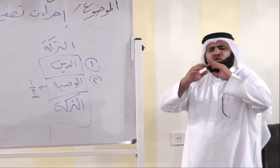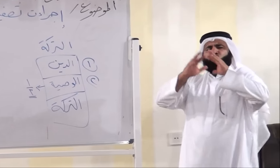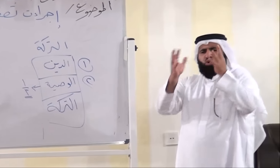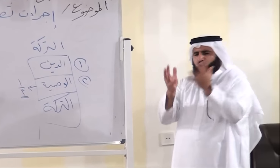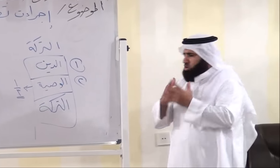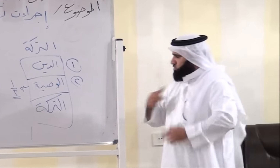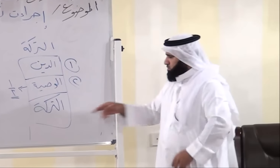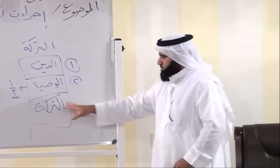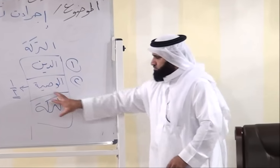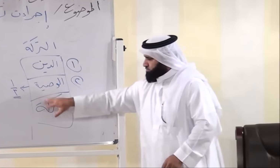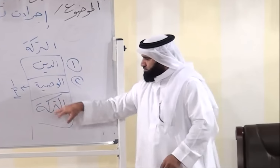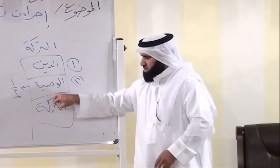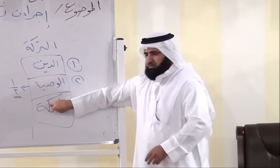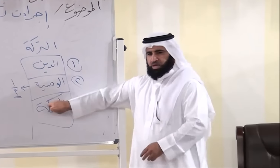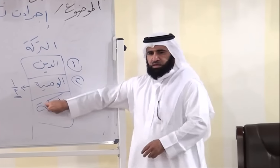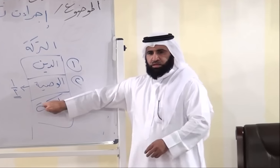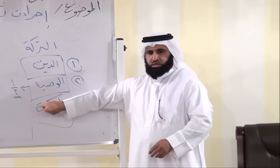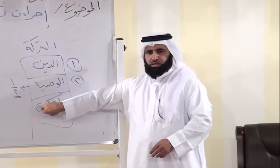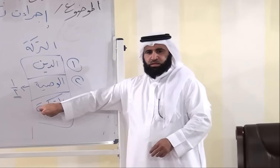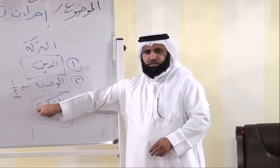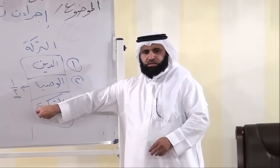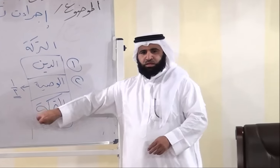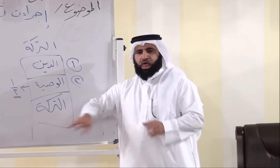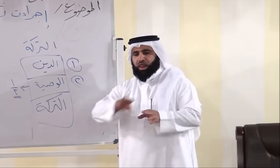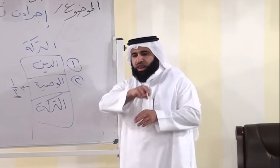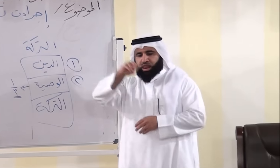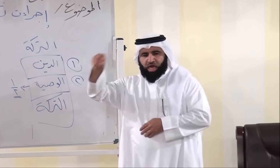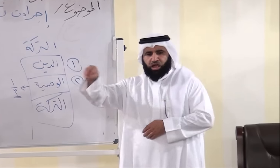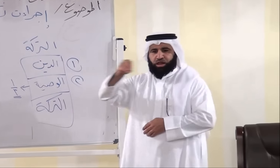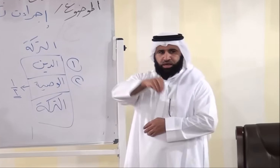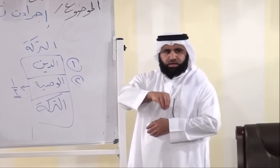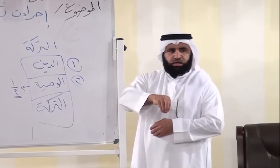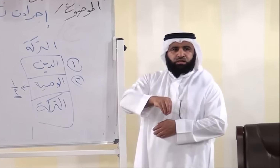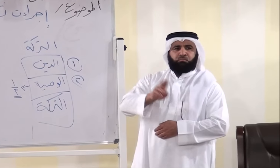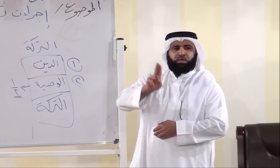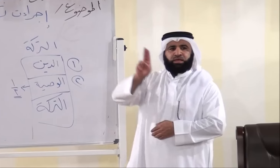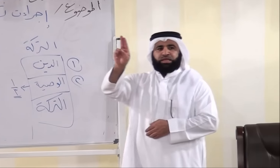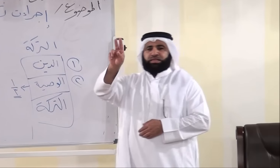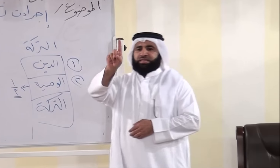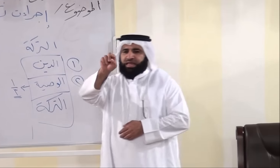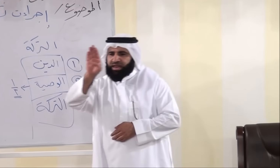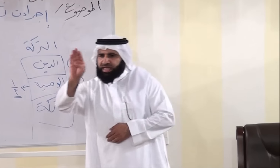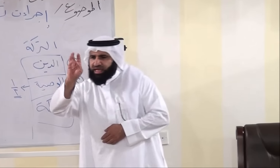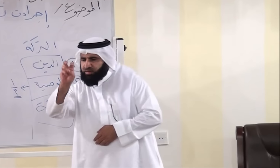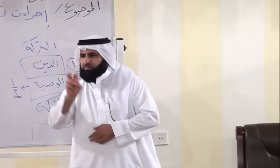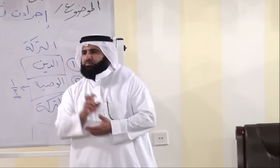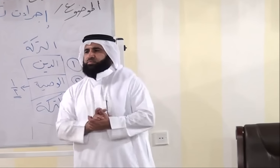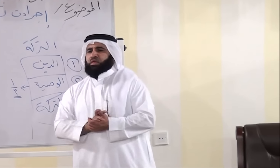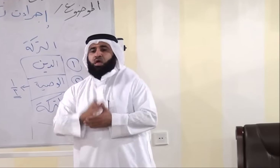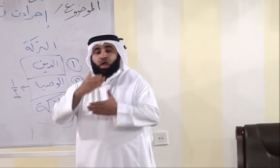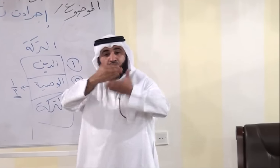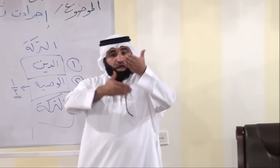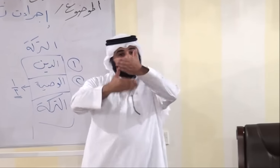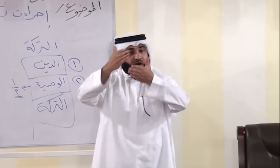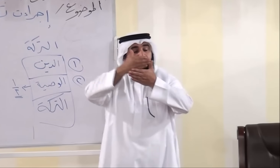نقدية أو يعني منقولة وغير منقولة. لما تجي في التركة أوقات تجدون فيها